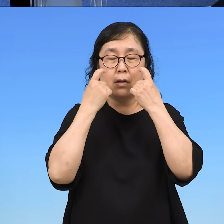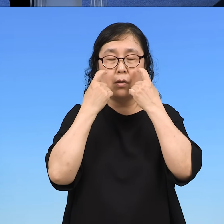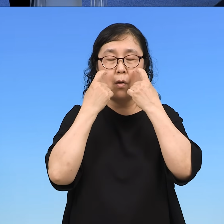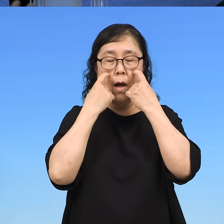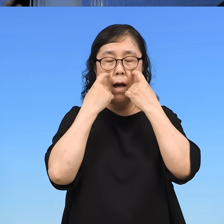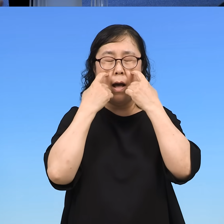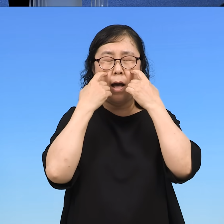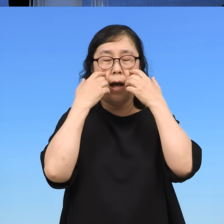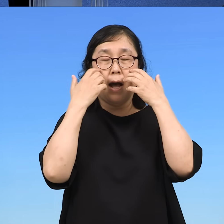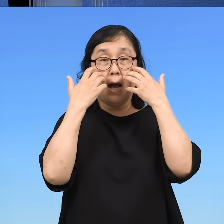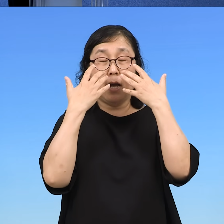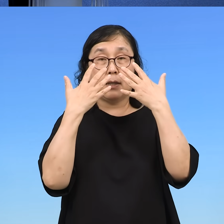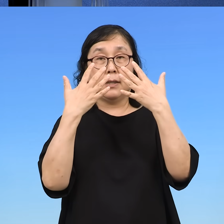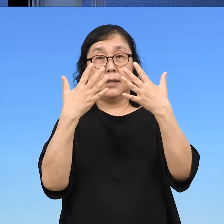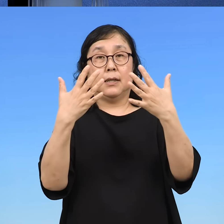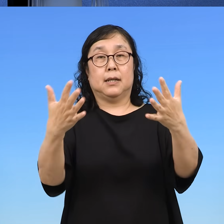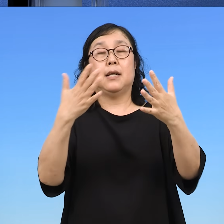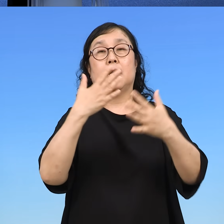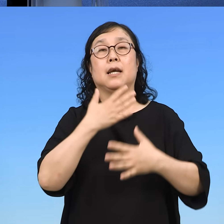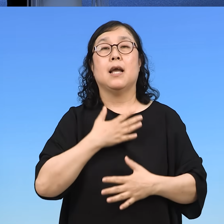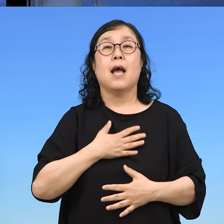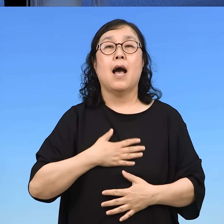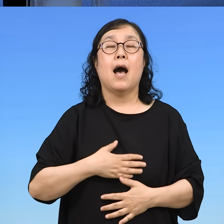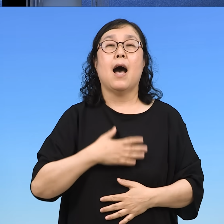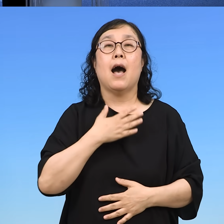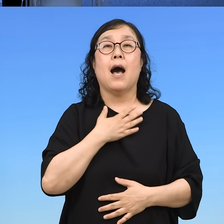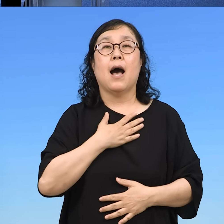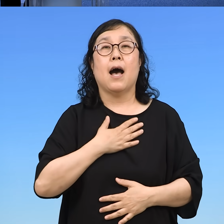나는 확실히 아네.